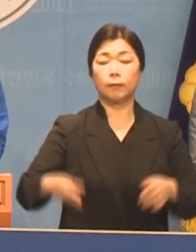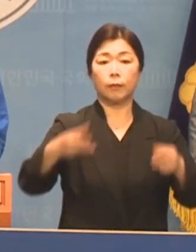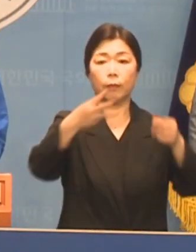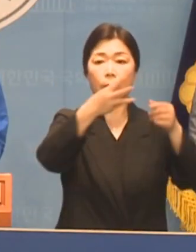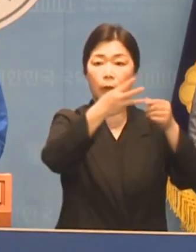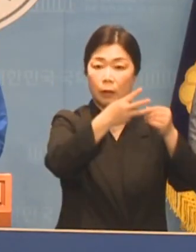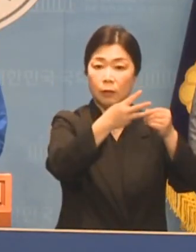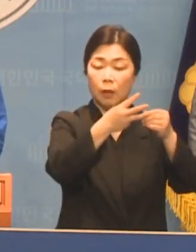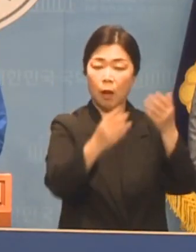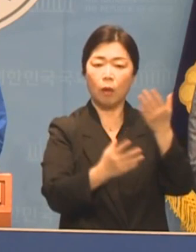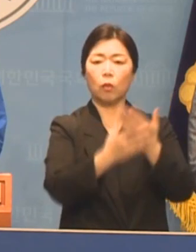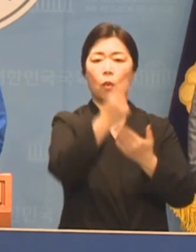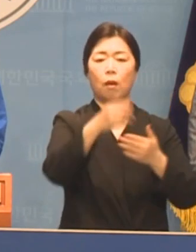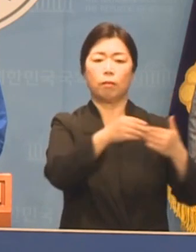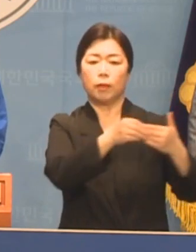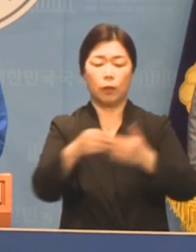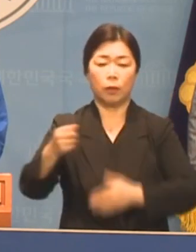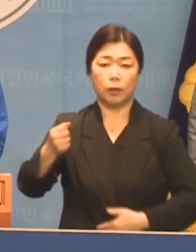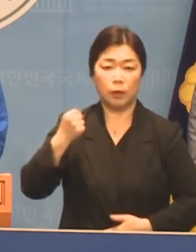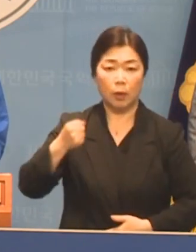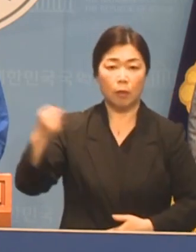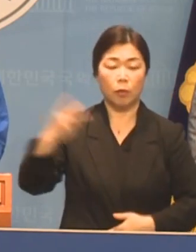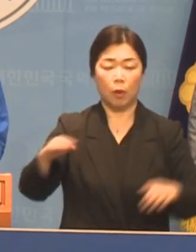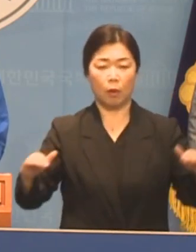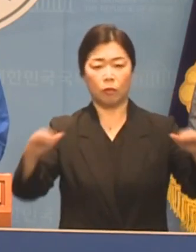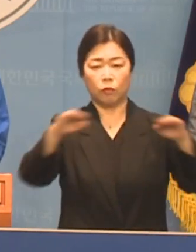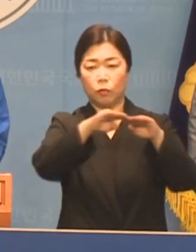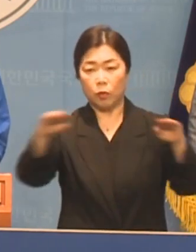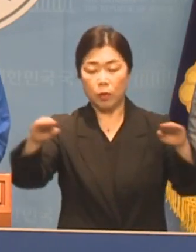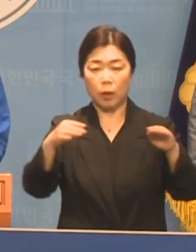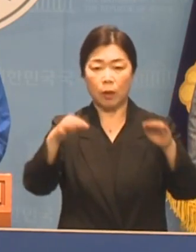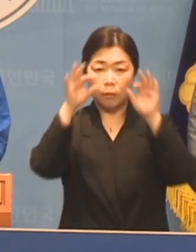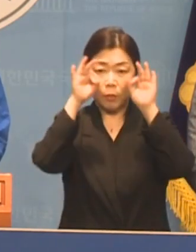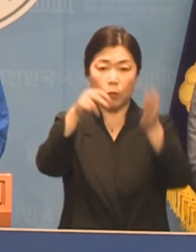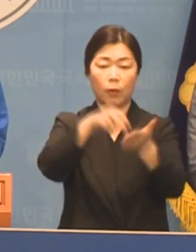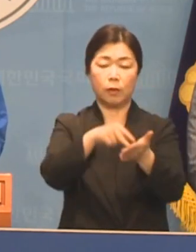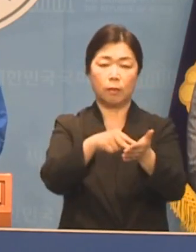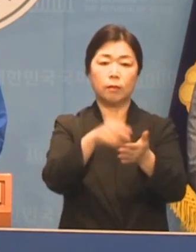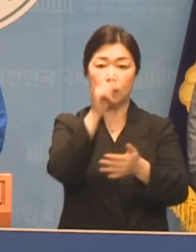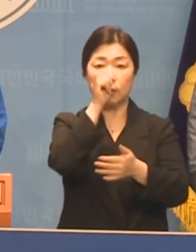셋째, 통합의 리더십과 균형적인 시각을 갖고 있습니다.